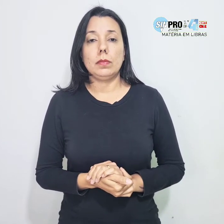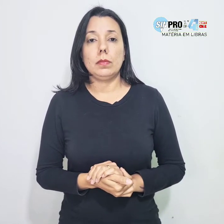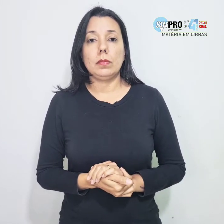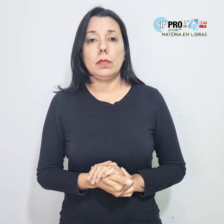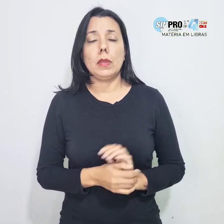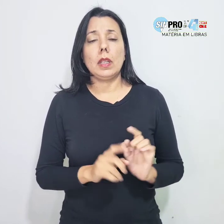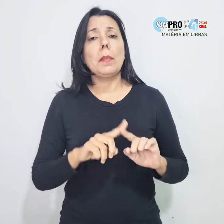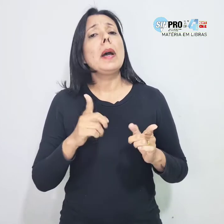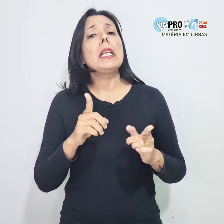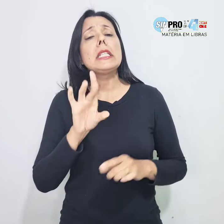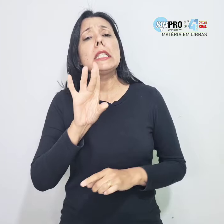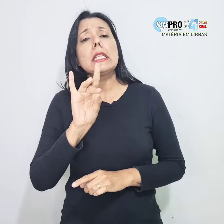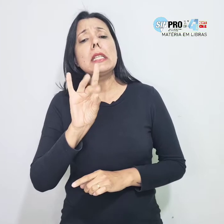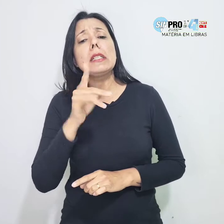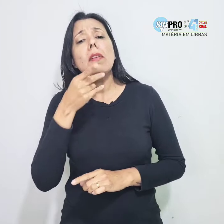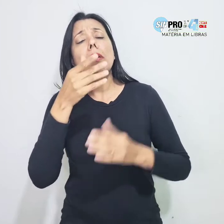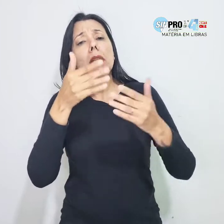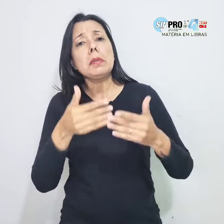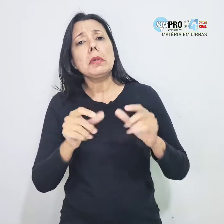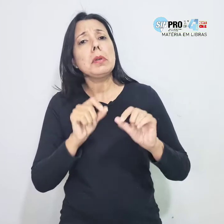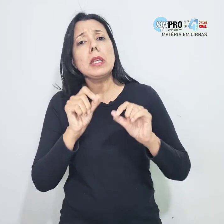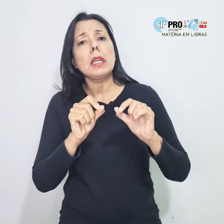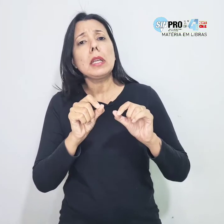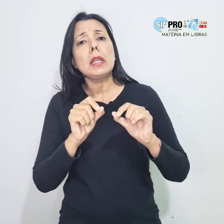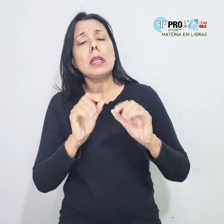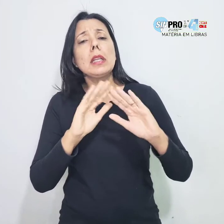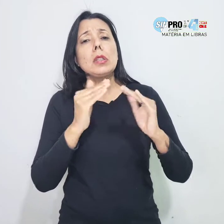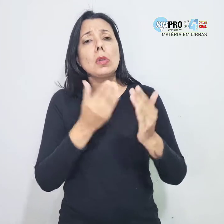Mas o que a ciência diz sobre as escolas durante a pandemia?